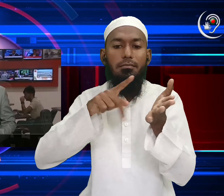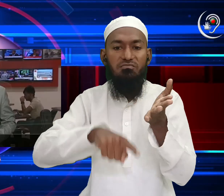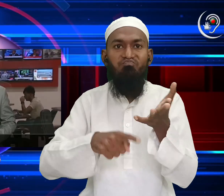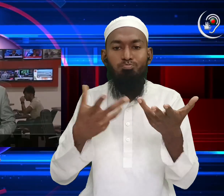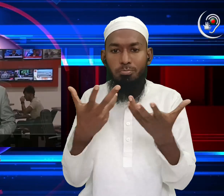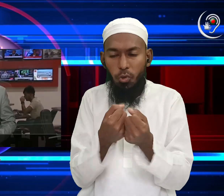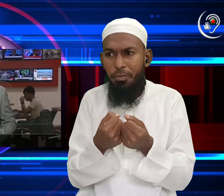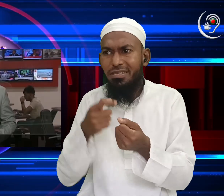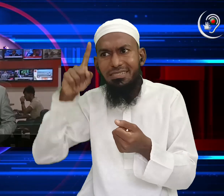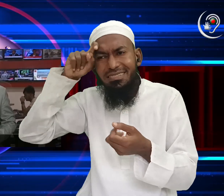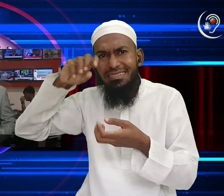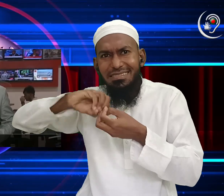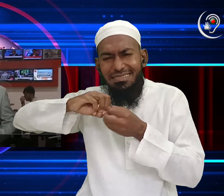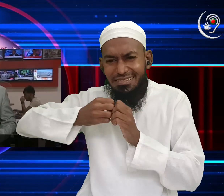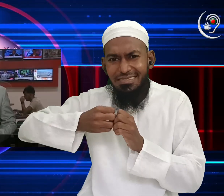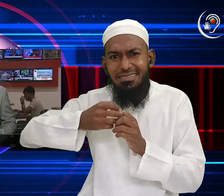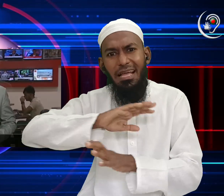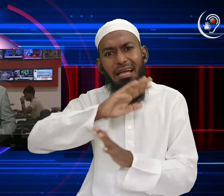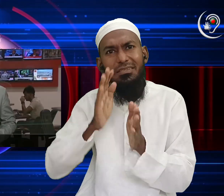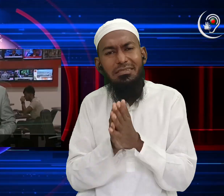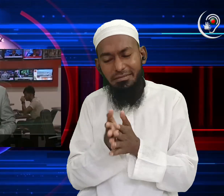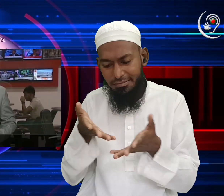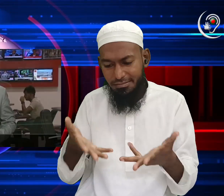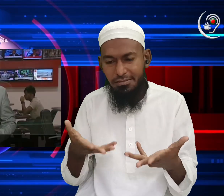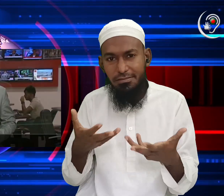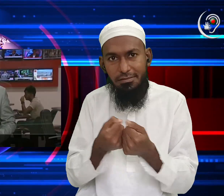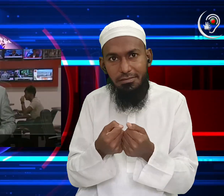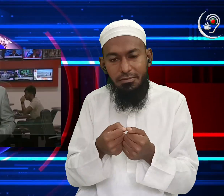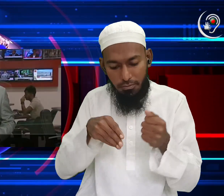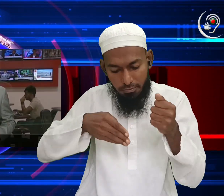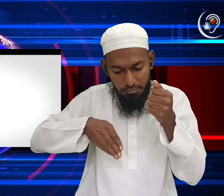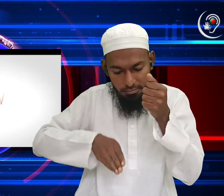জটিলতা। বিস্তারিত জানাচ্ছেন সহকর্মী ফয়সাল মাহমুদ।